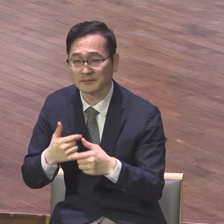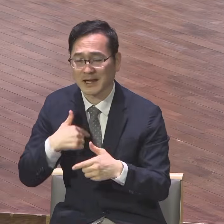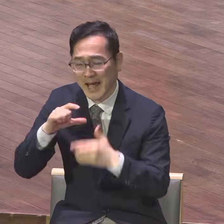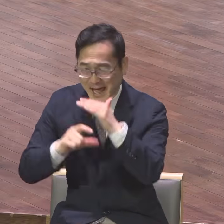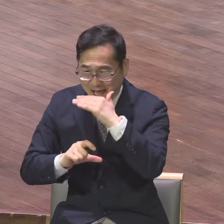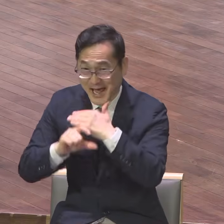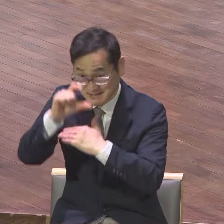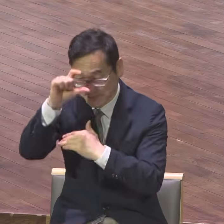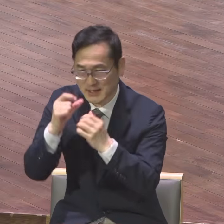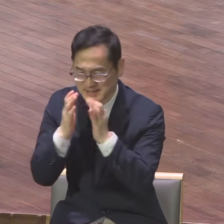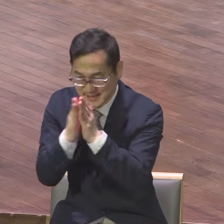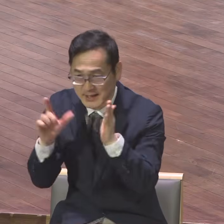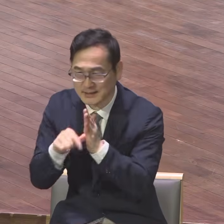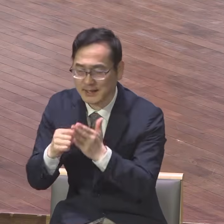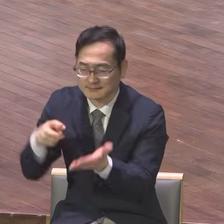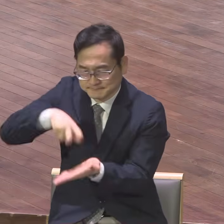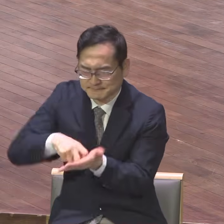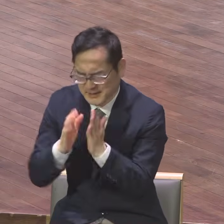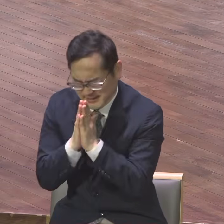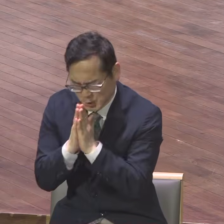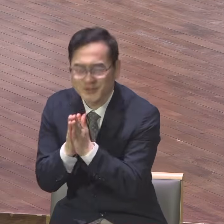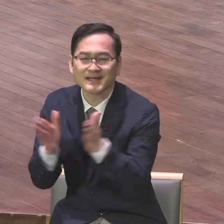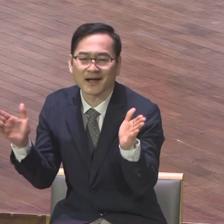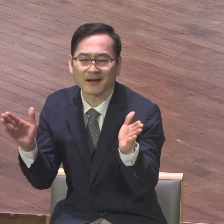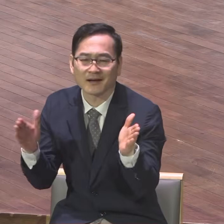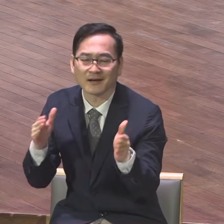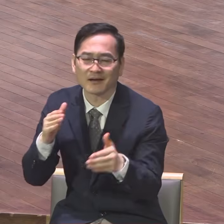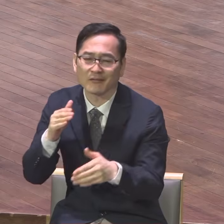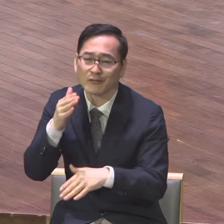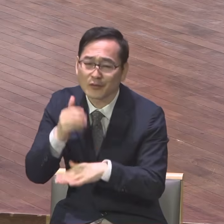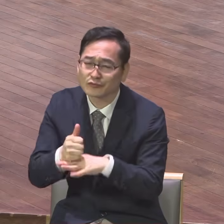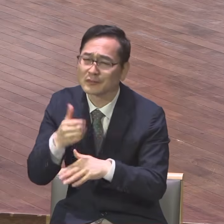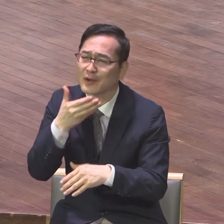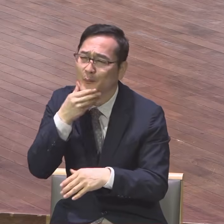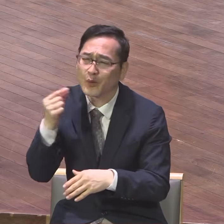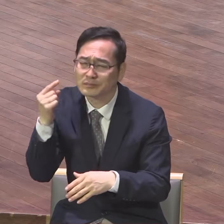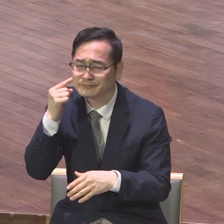그러면 인생이 보람되고 행복하기 마련입니다.